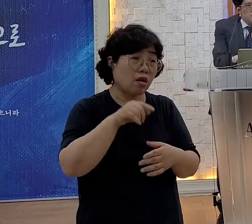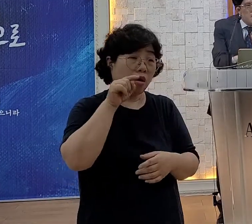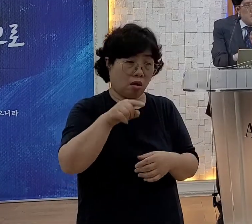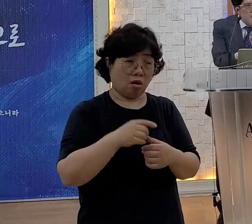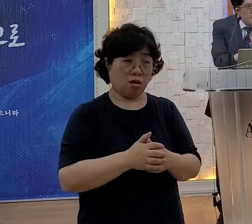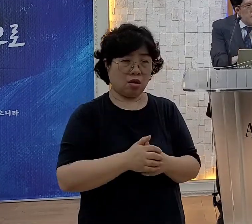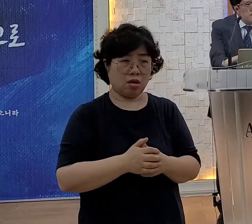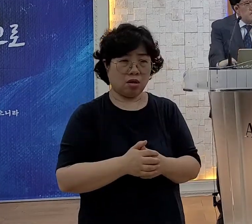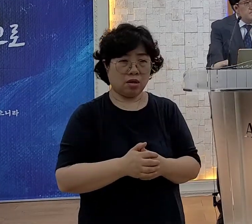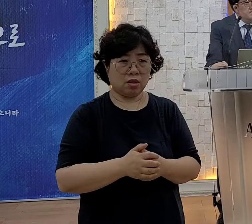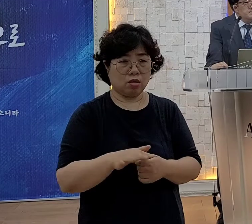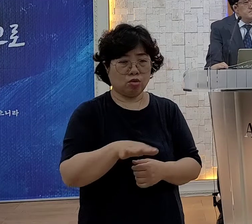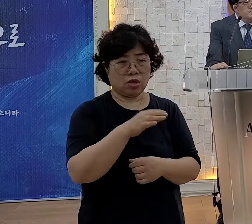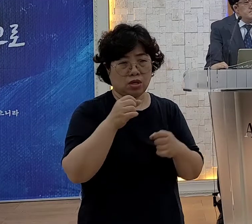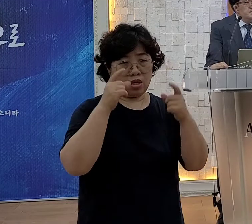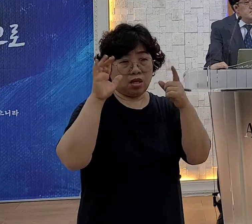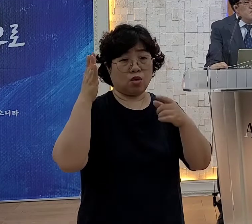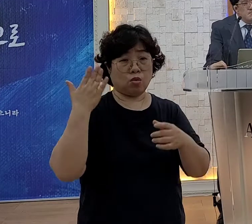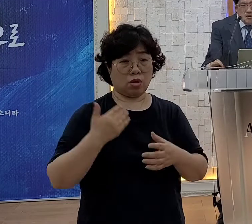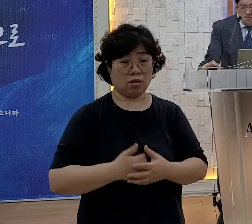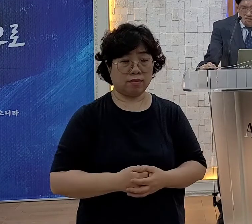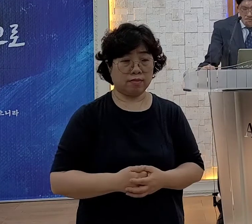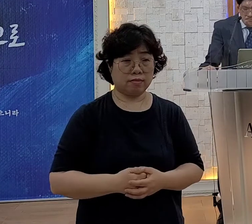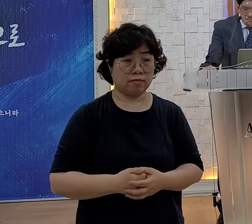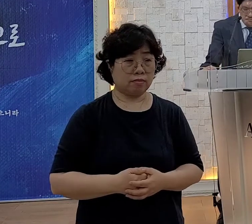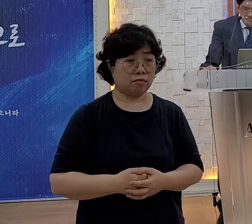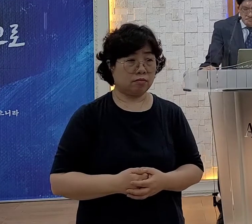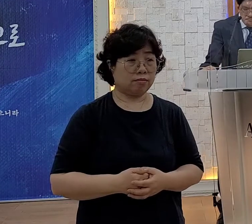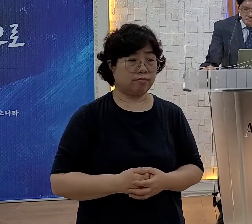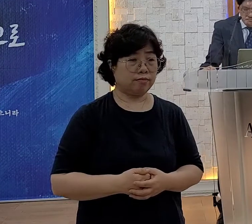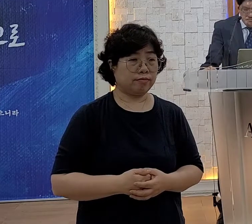우리가 어렴풋하게 알게 됐어요. 어떻게 해야 돼요?